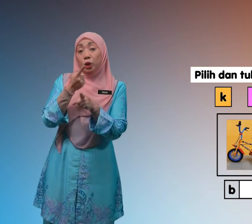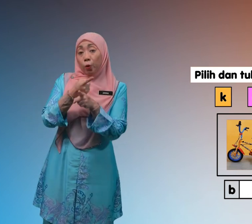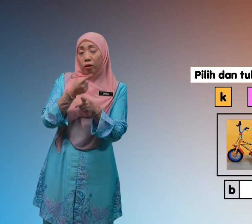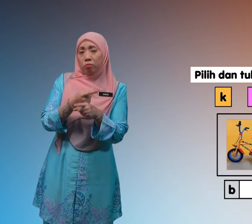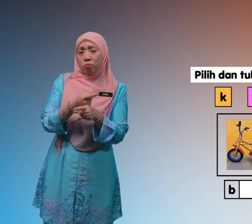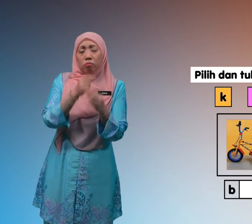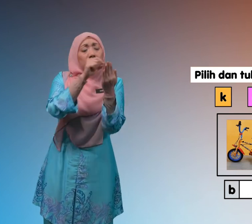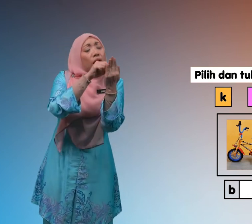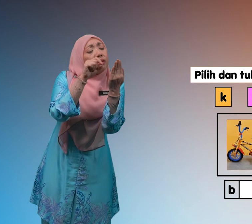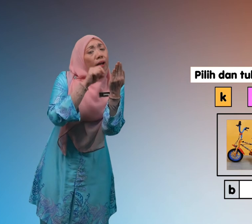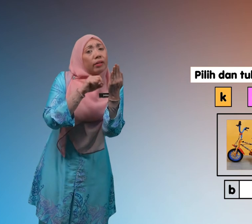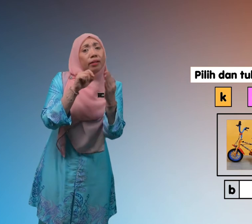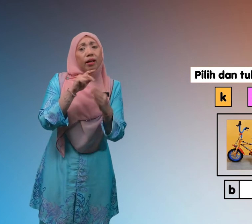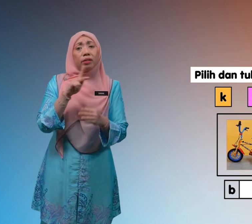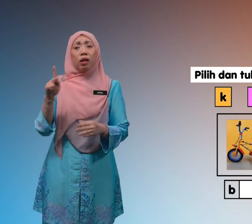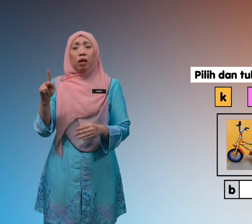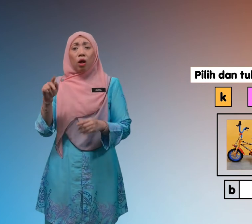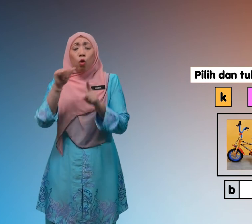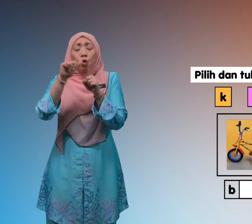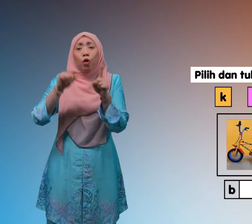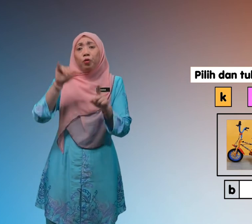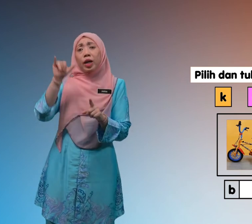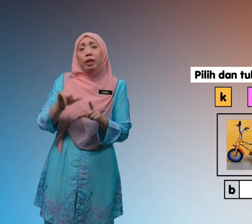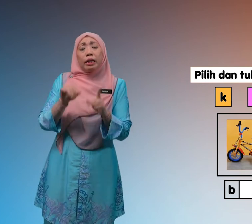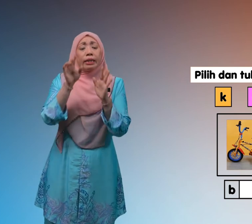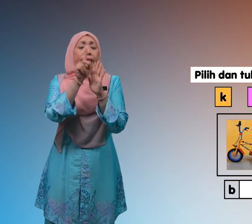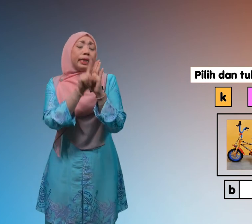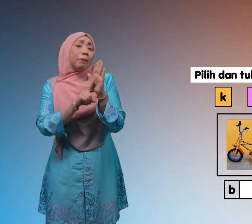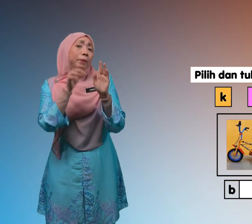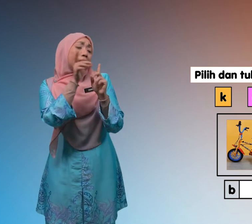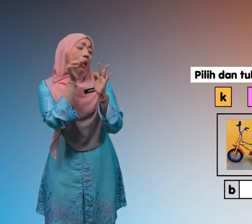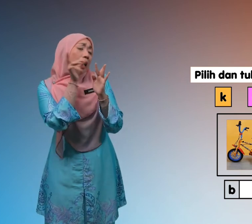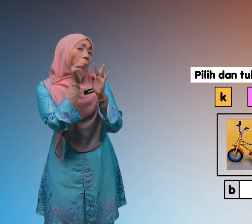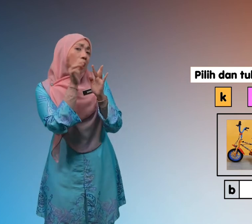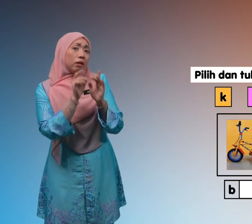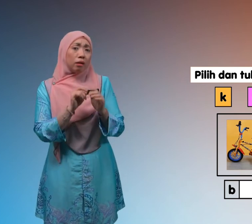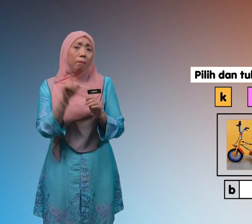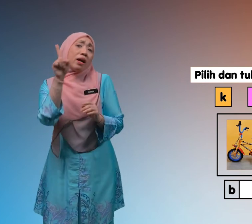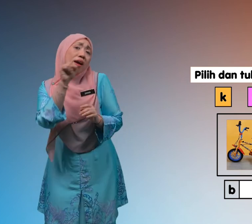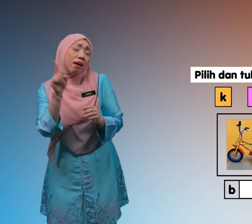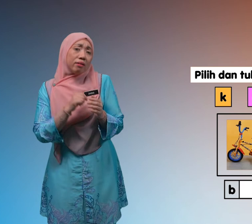betul. Tandakan huruf yang dipilih mana.